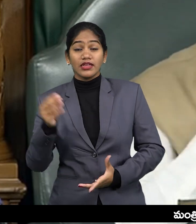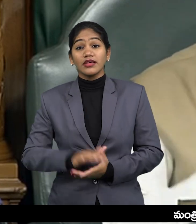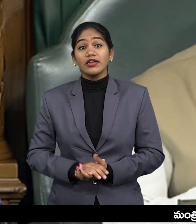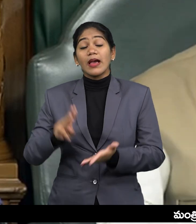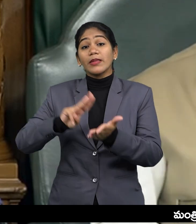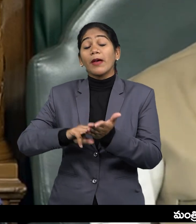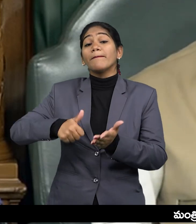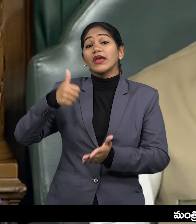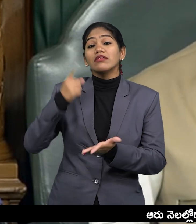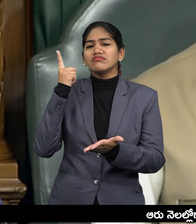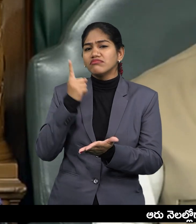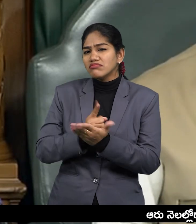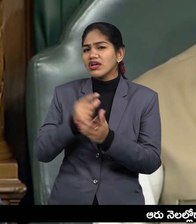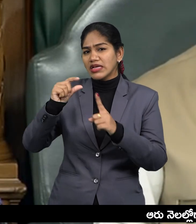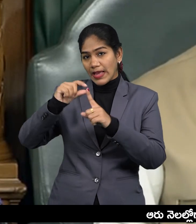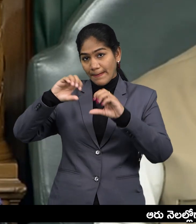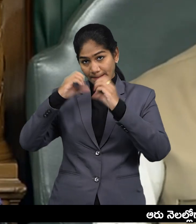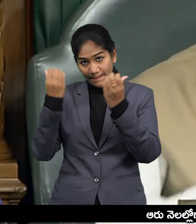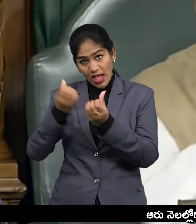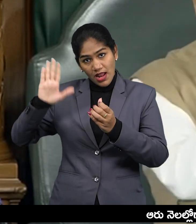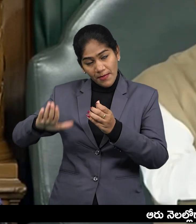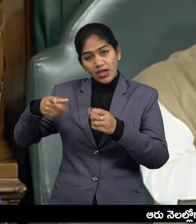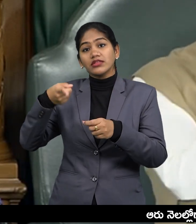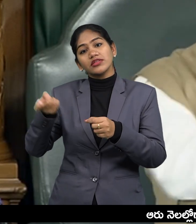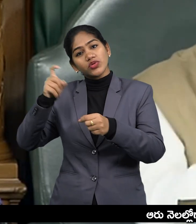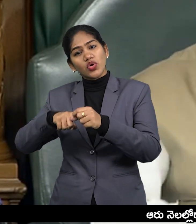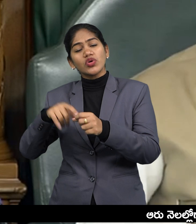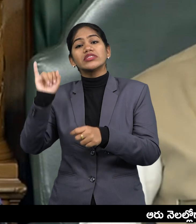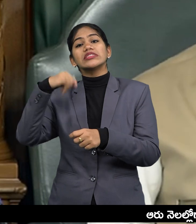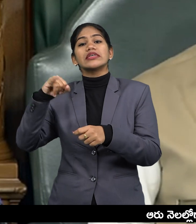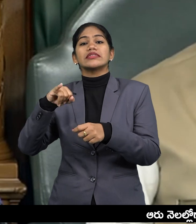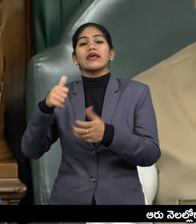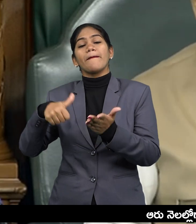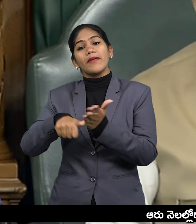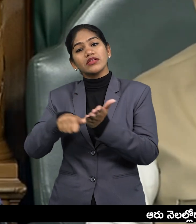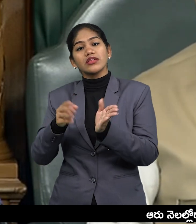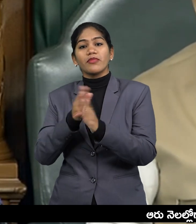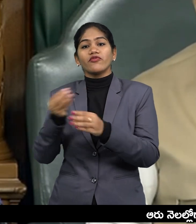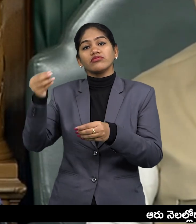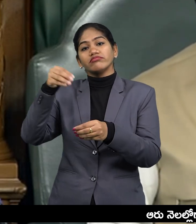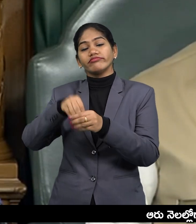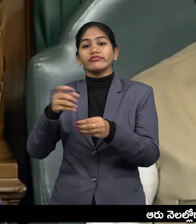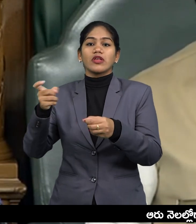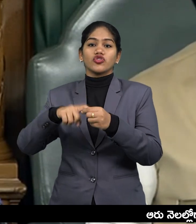మంత్రివర్గాన్ని ఏర్పాటు చేసుకోవచ్చు. 6 నెలల్లోగా మంత్రులు పార్లమెంట్లో చేరాలి.